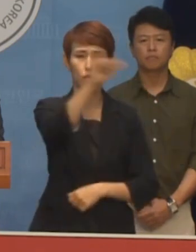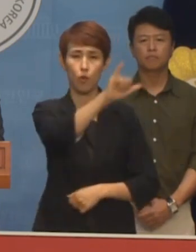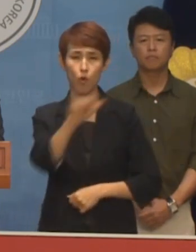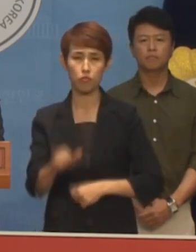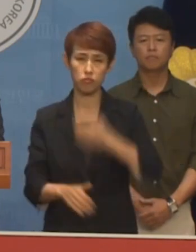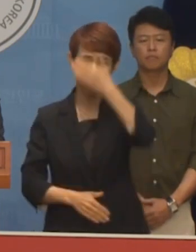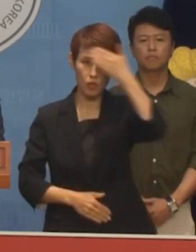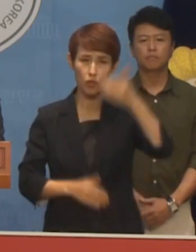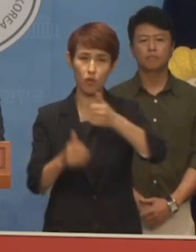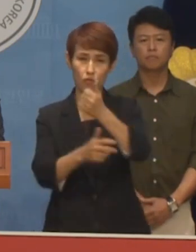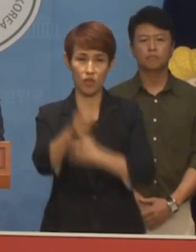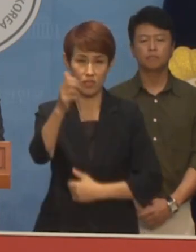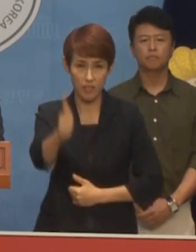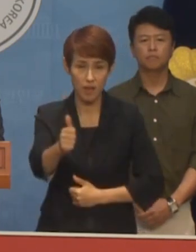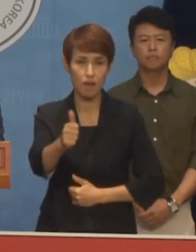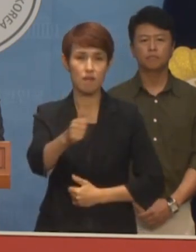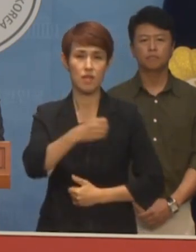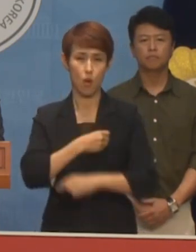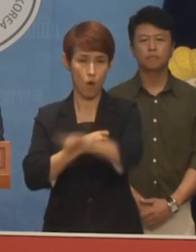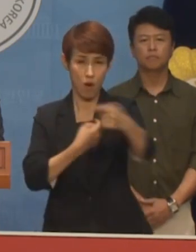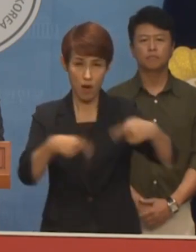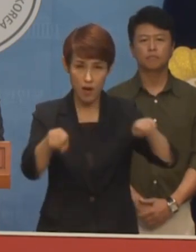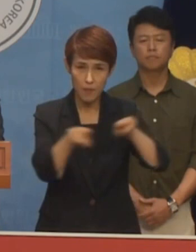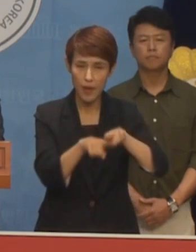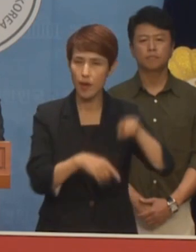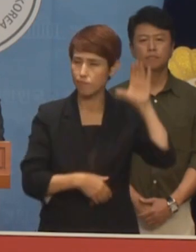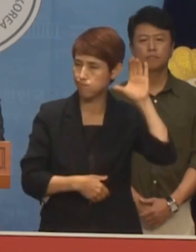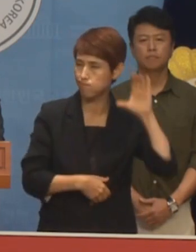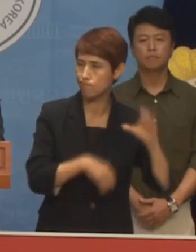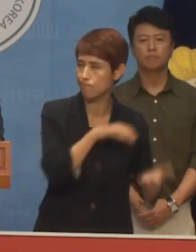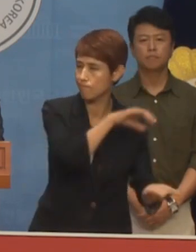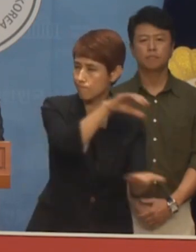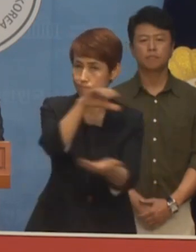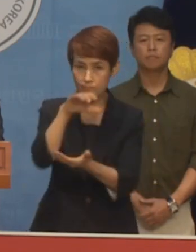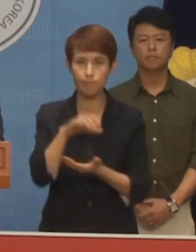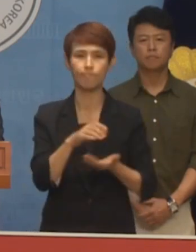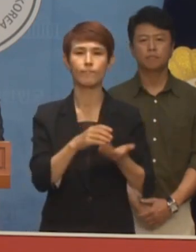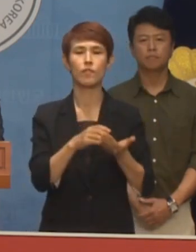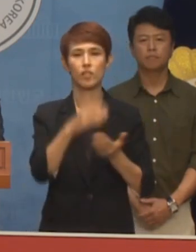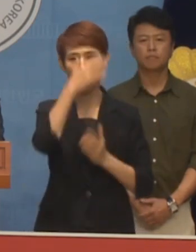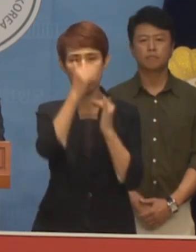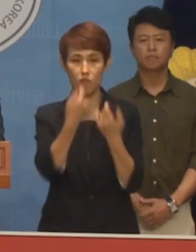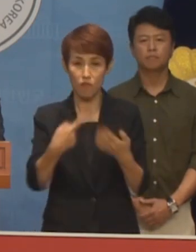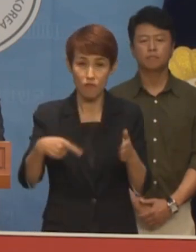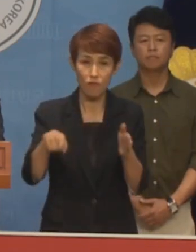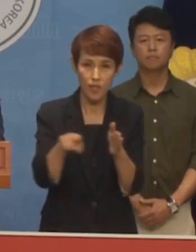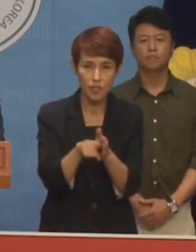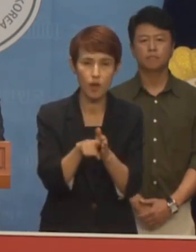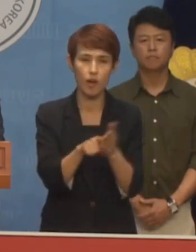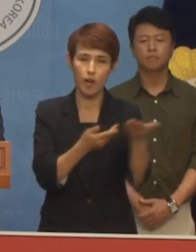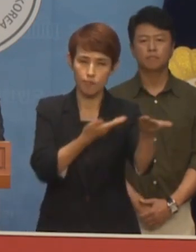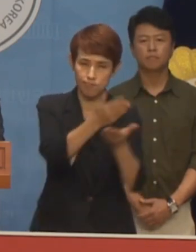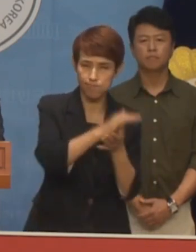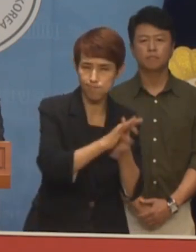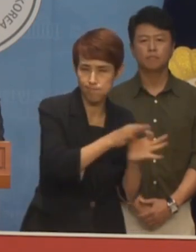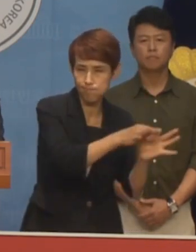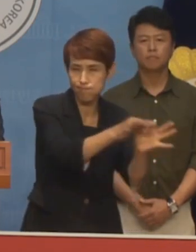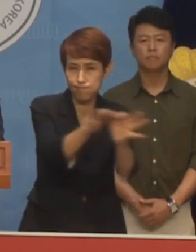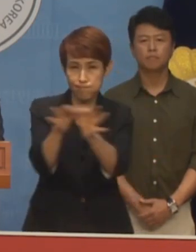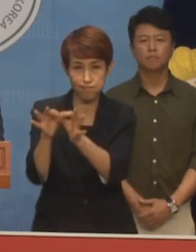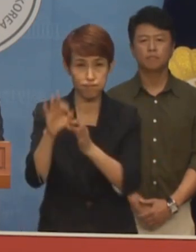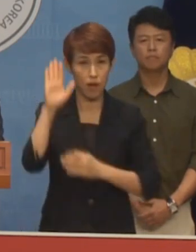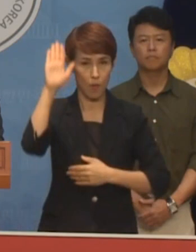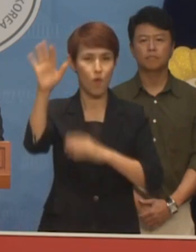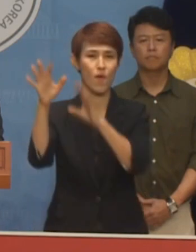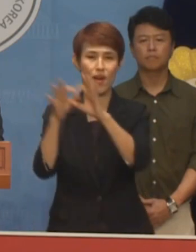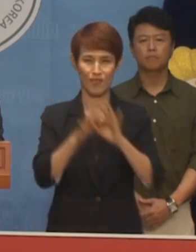청년위원장 그리고 청년 당원분들과 고충을 나누고 청년의 위상을 제고하기 위해 유대관계를 이어왔고 앞으로 계속